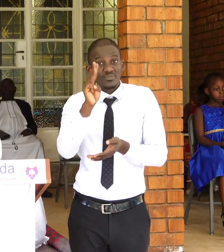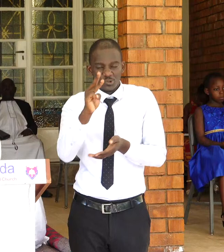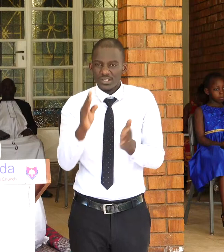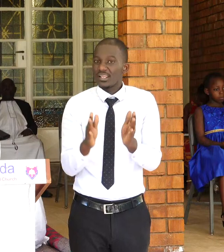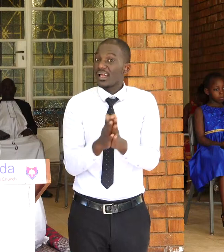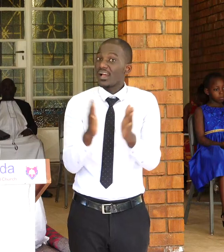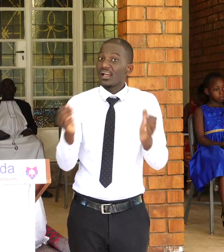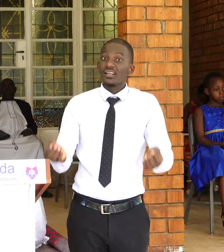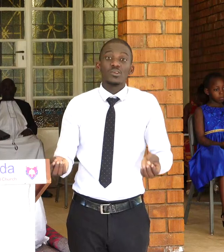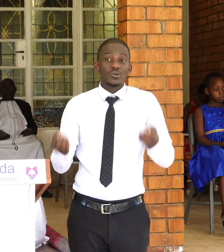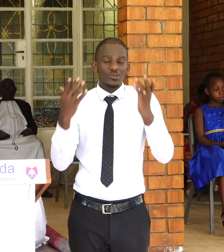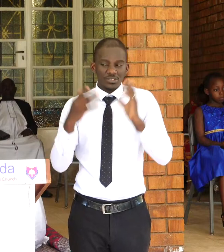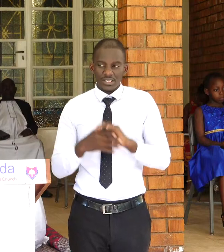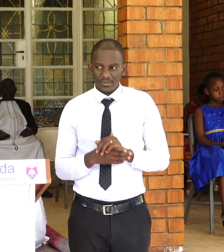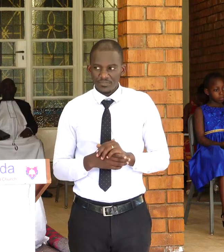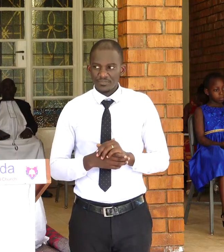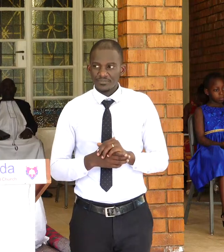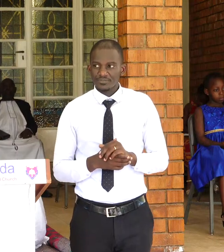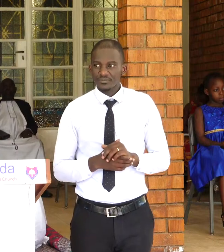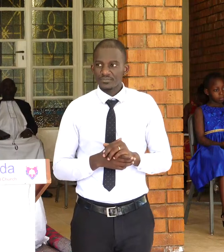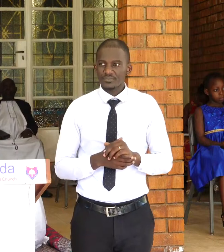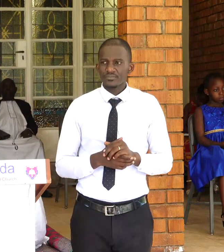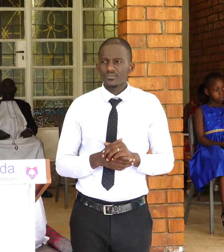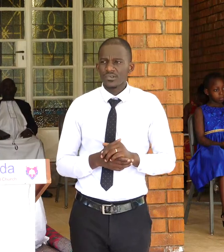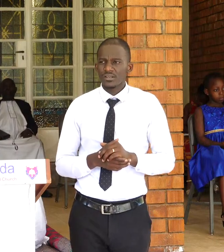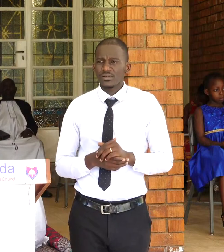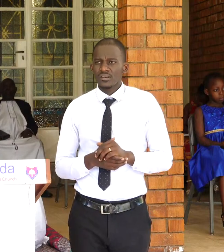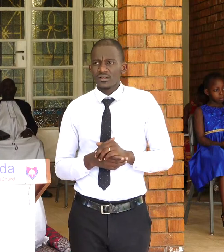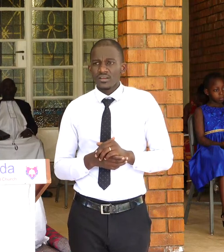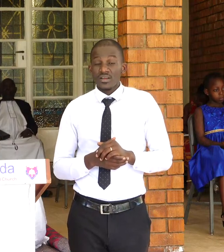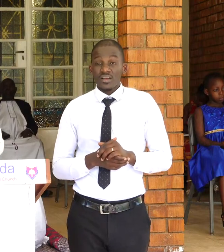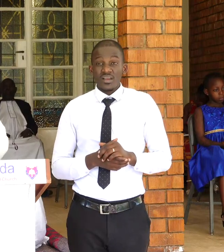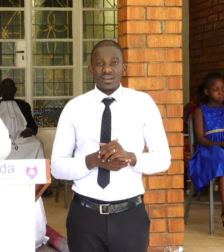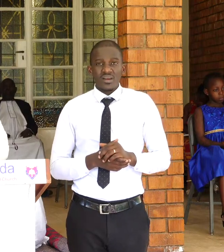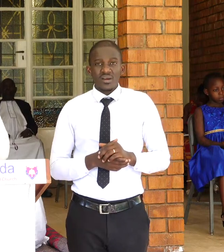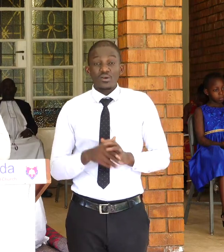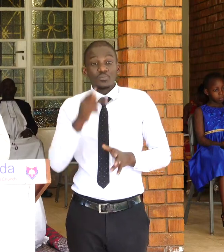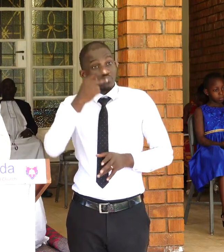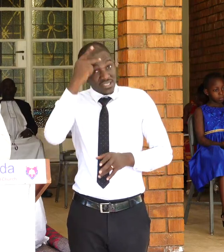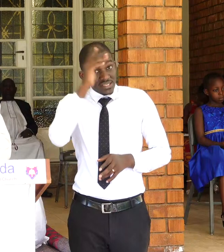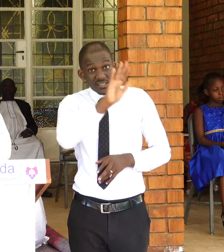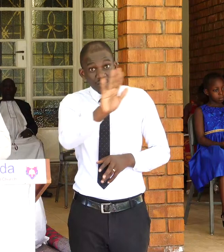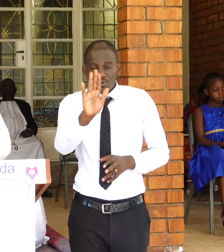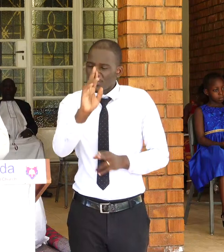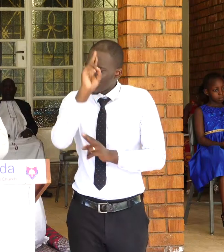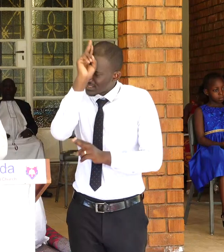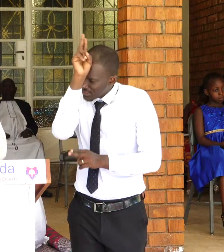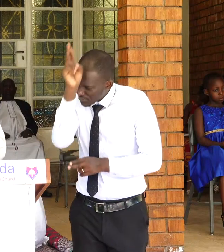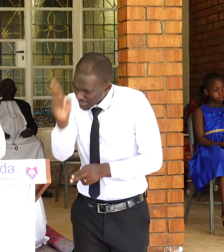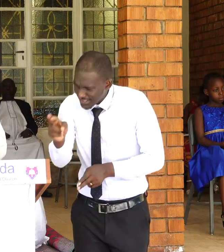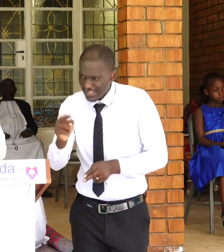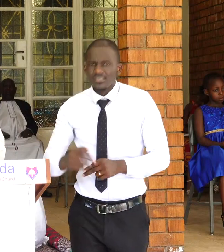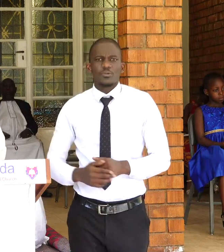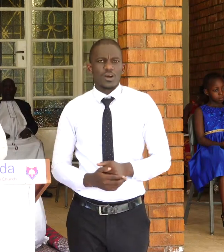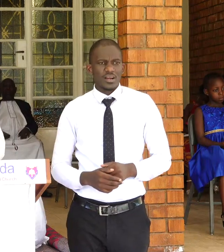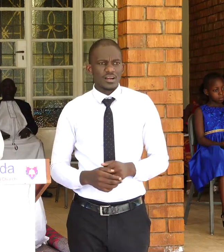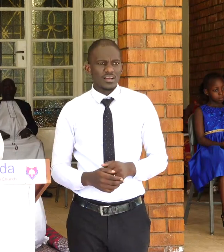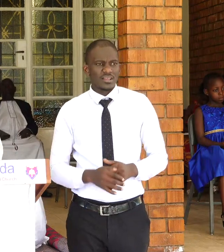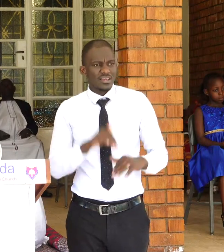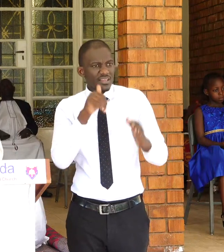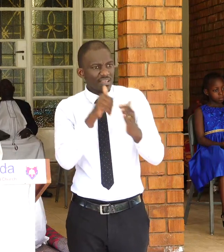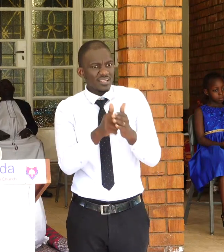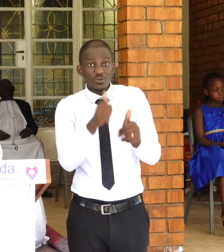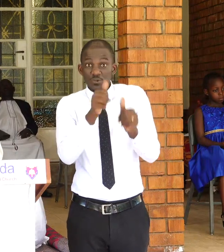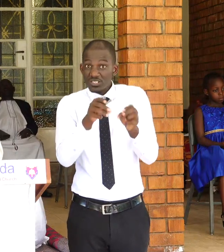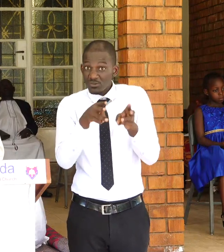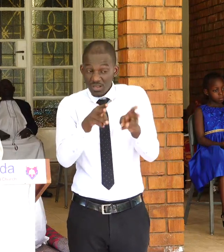Aleluya. Aleluya. Bazadde bo bassemu ekitiibwa mu bino ebintu nga bibiri. Ekisooka